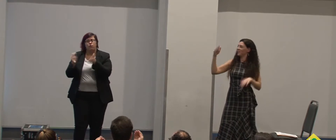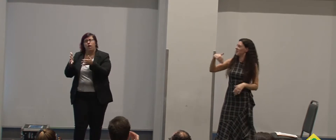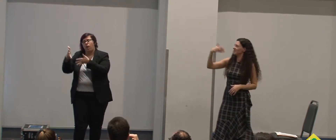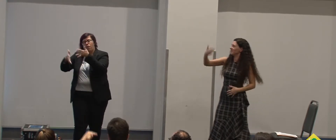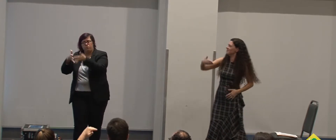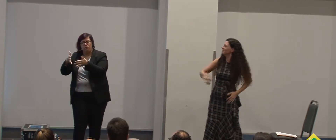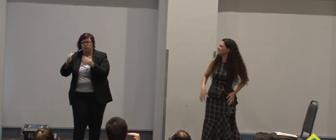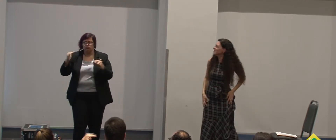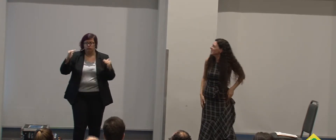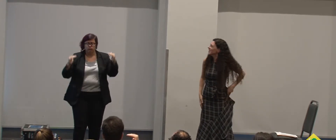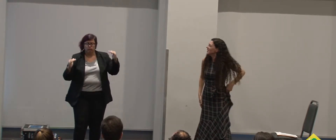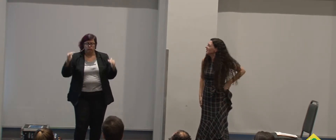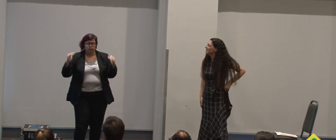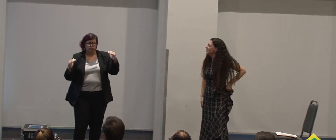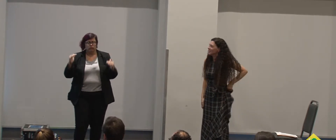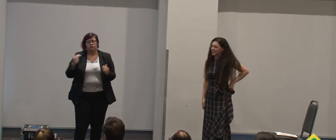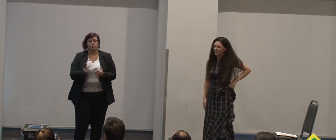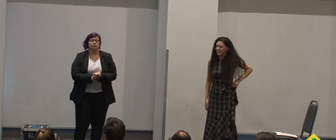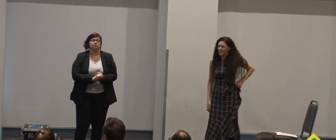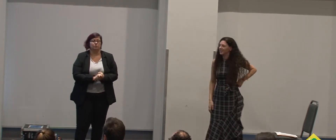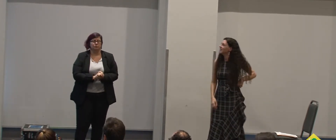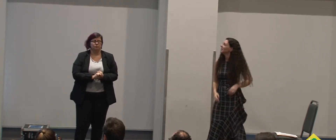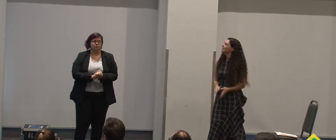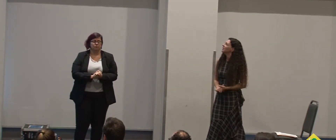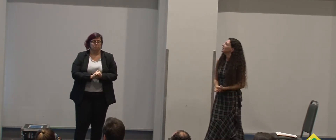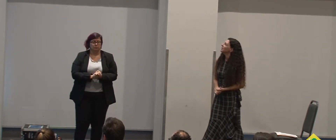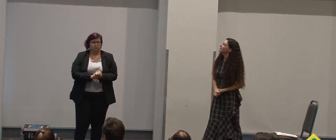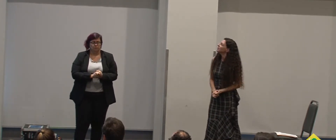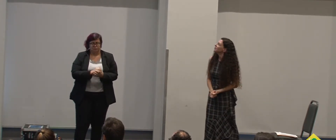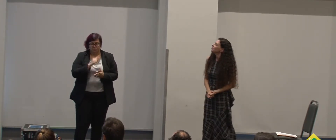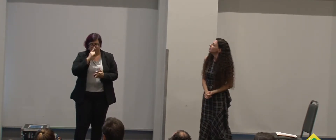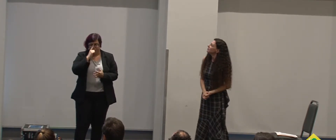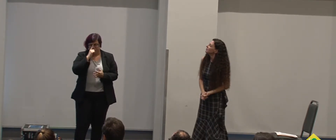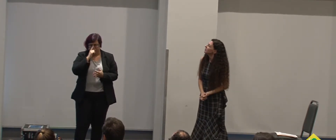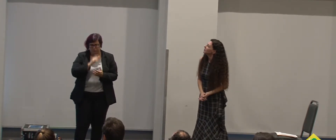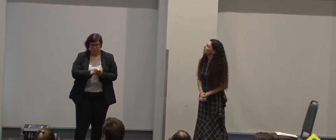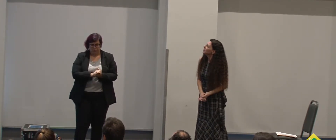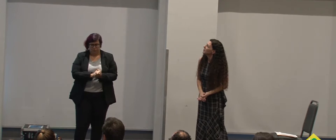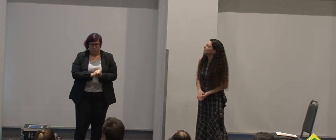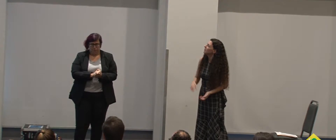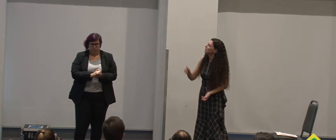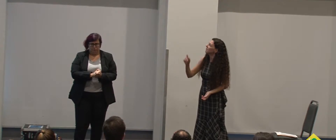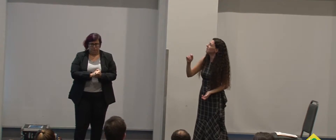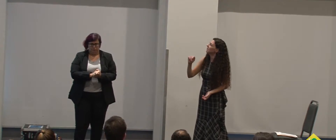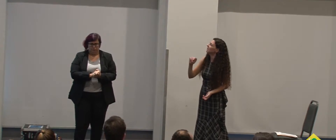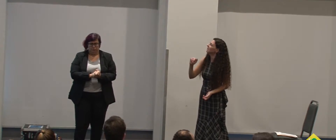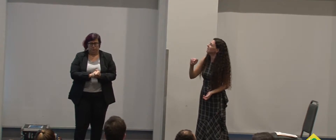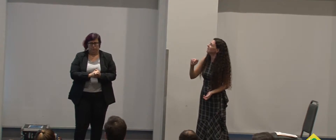o foco escrito e o foco de língua de sinais, isso de forma bem equilibrada.